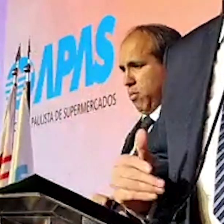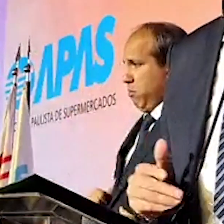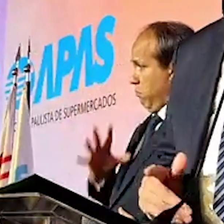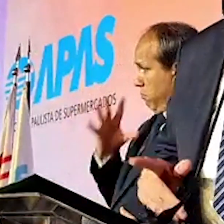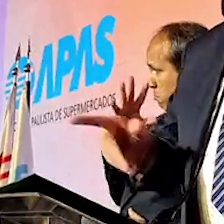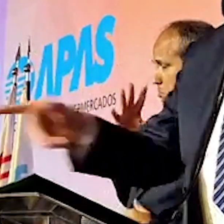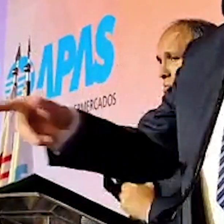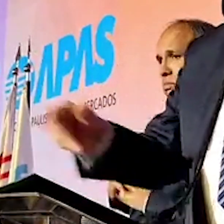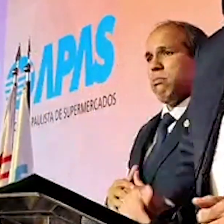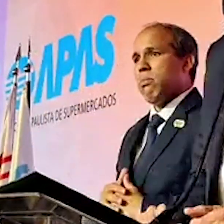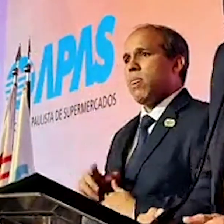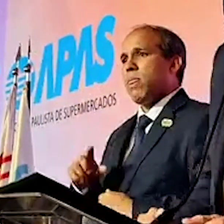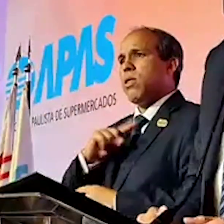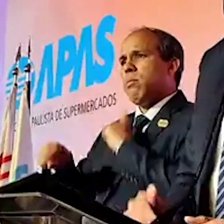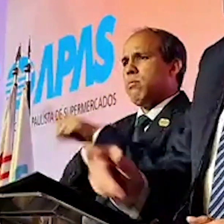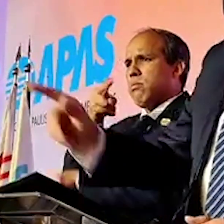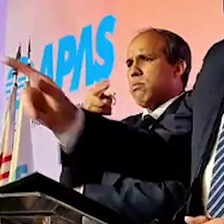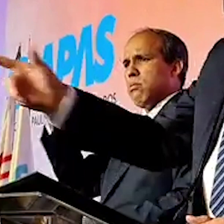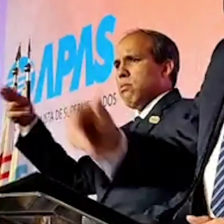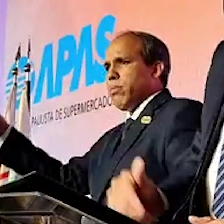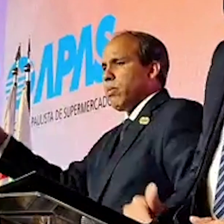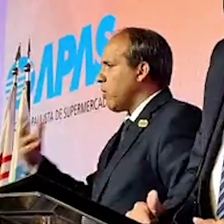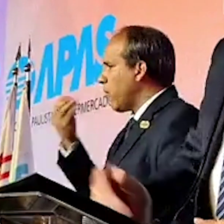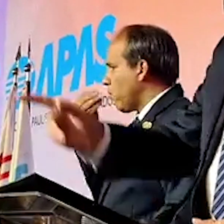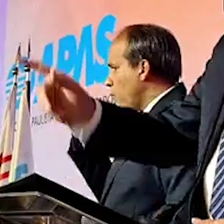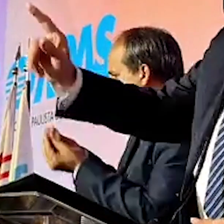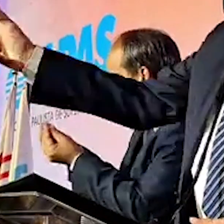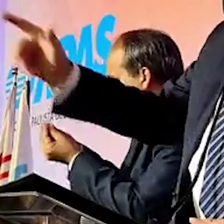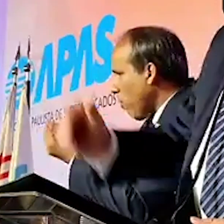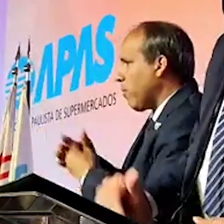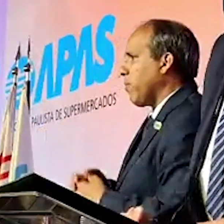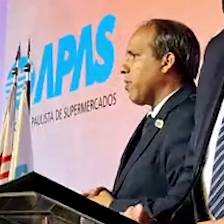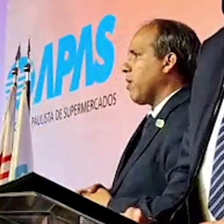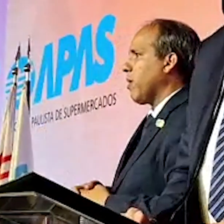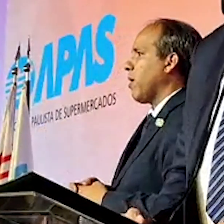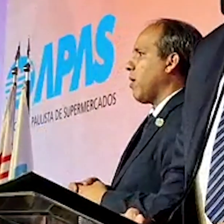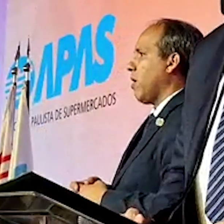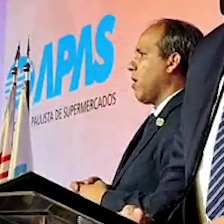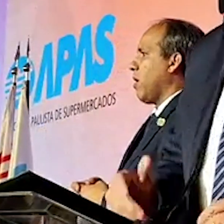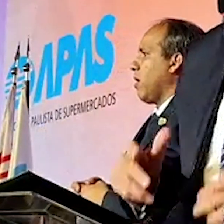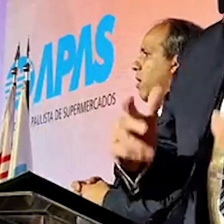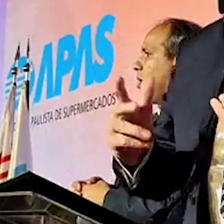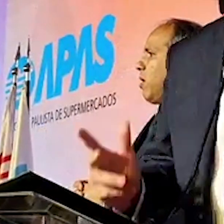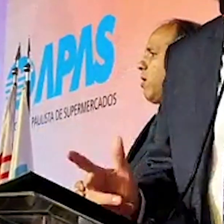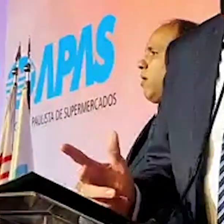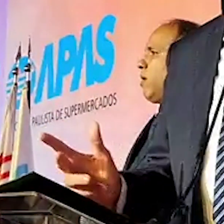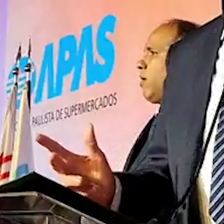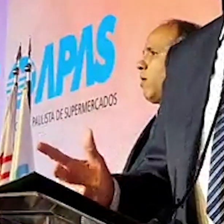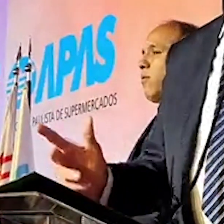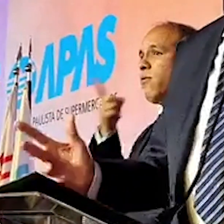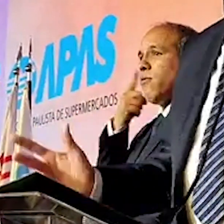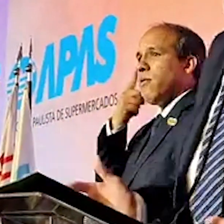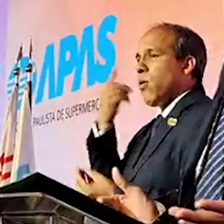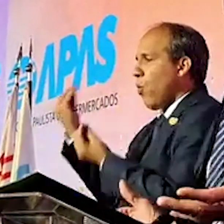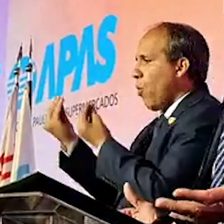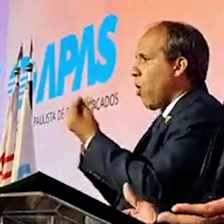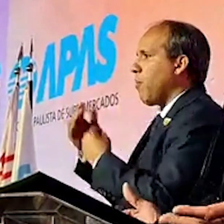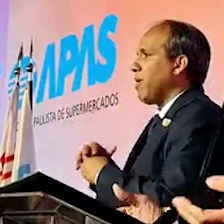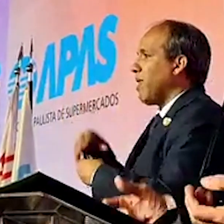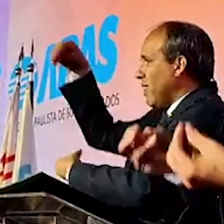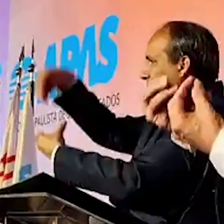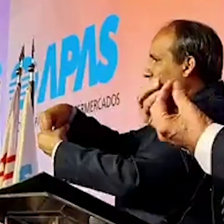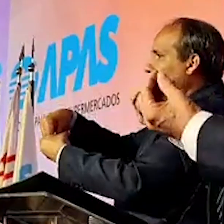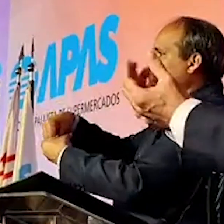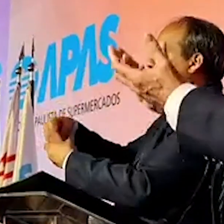surpreendeu. Eu voltei. Falei para os dois de ordem. Abre uma live. Tinha umas 20 venezuelanas lá